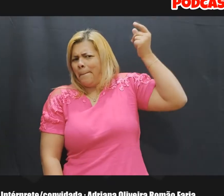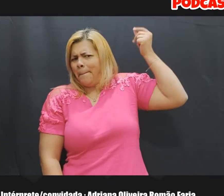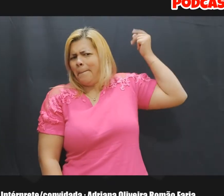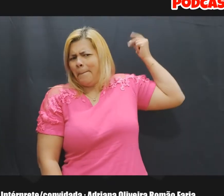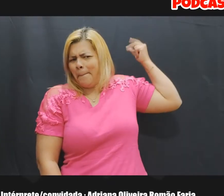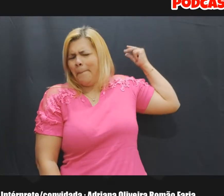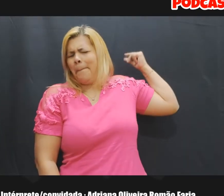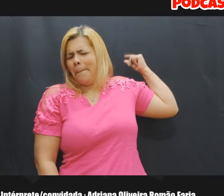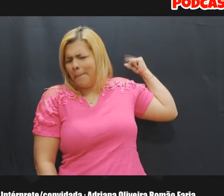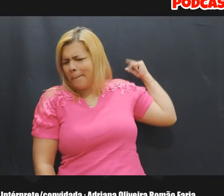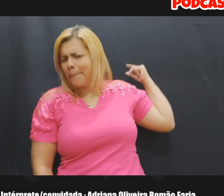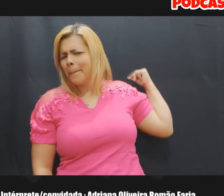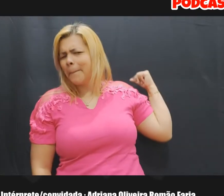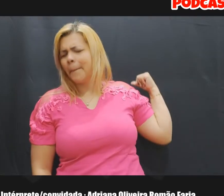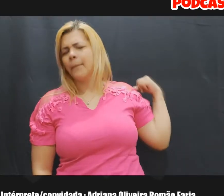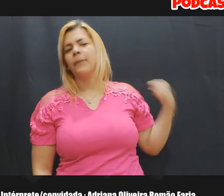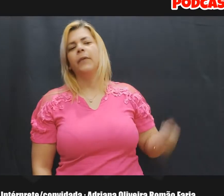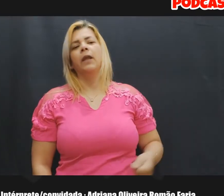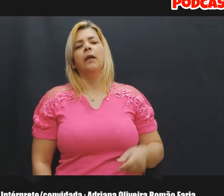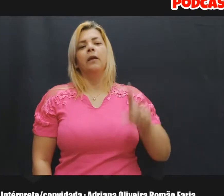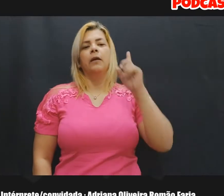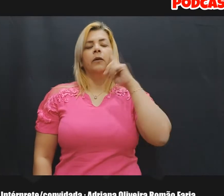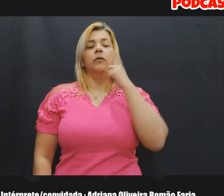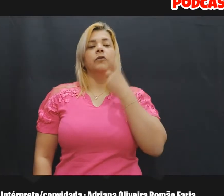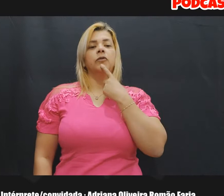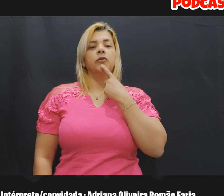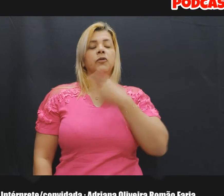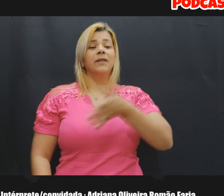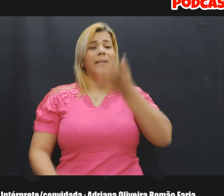né? Eles eram tão assim